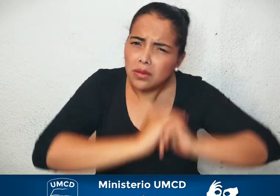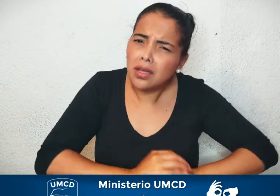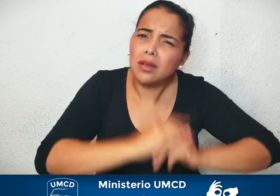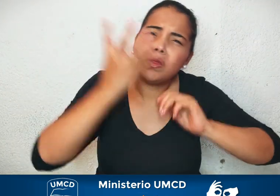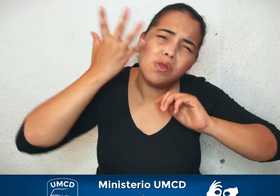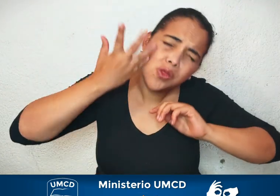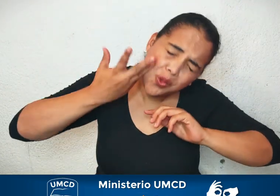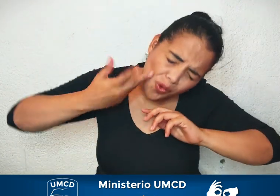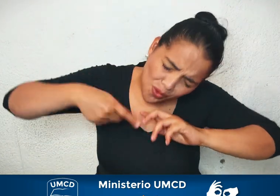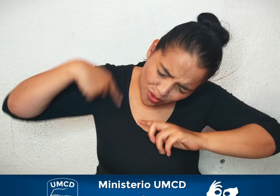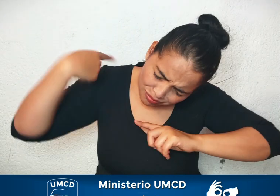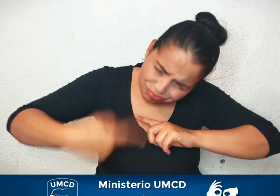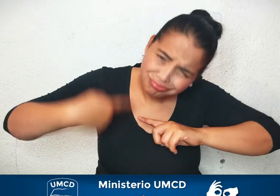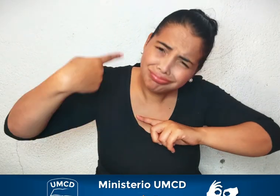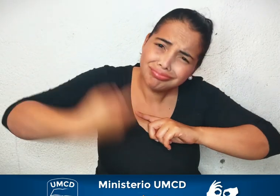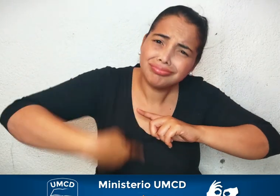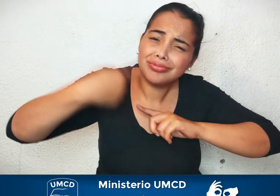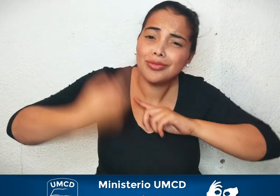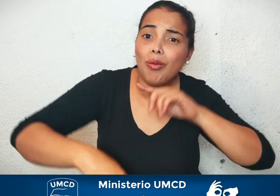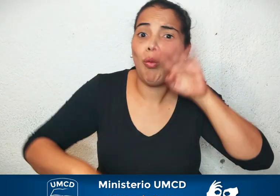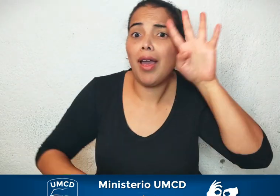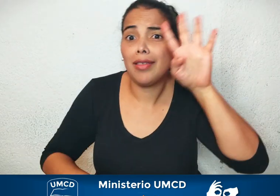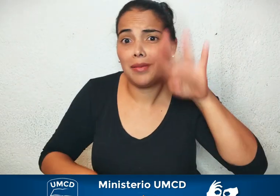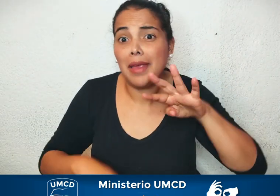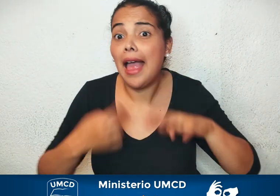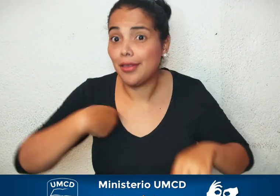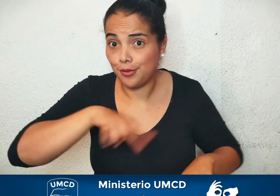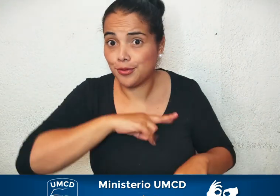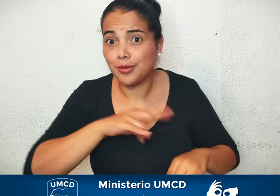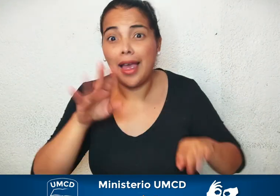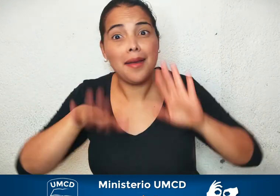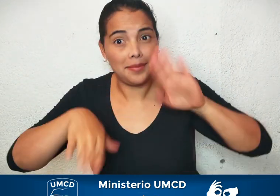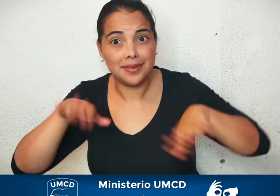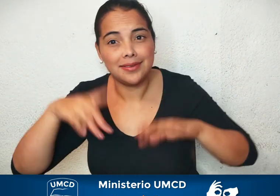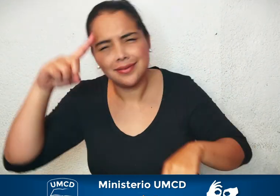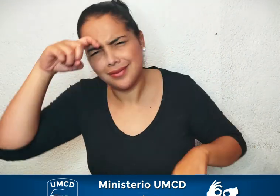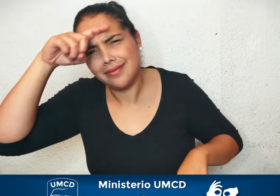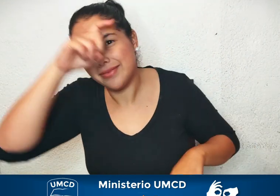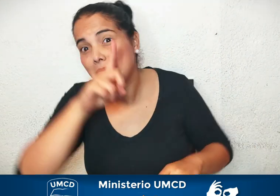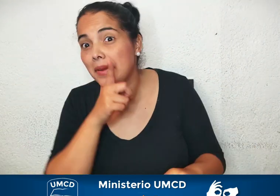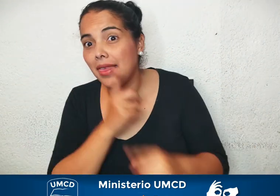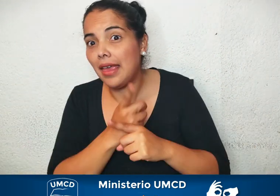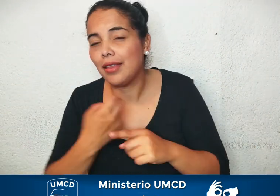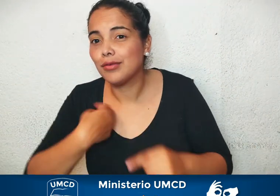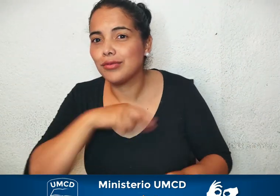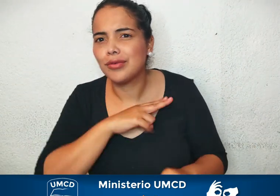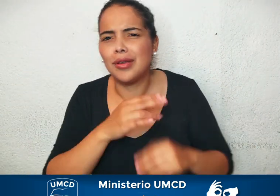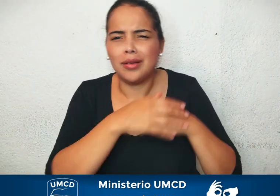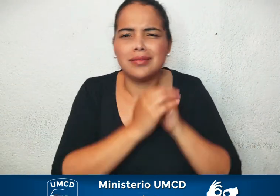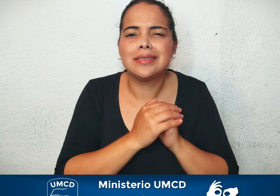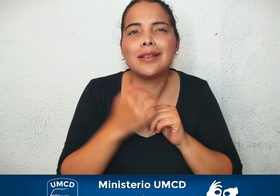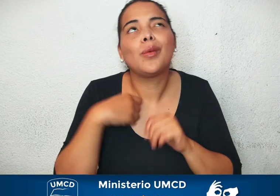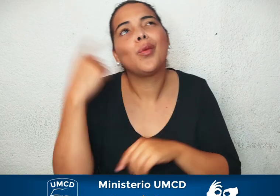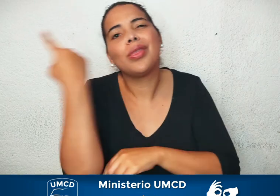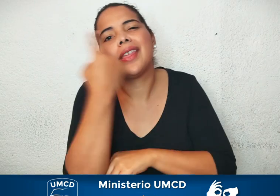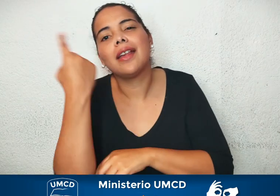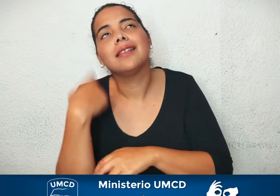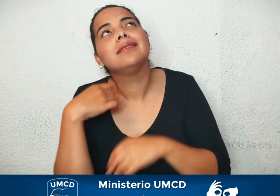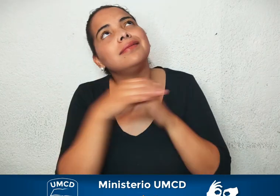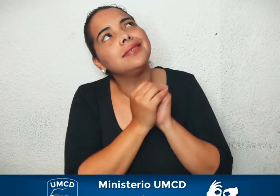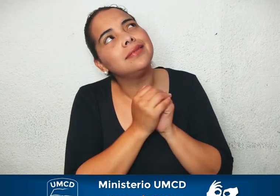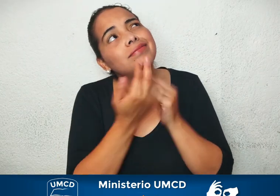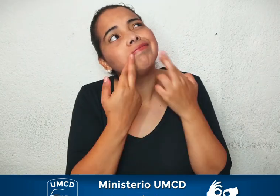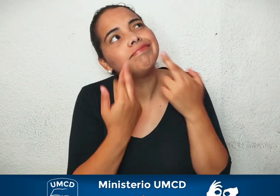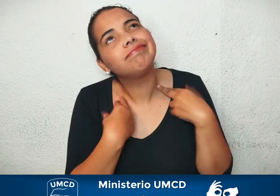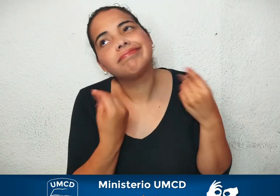verdad descansaba Nehemías. Para nosotros es difícil a veces poder confiar el tiempo de Dios. Cuando le pedimos a Dios,